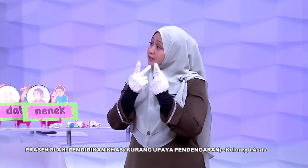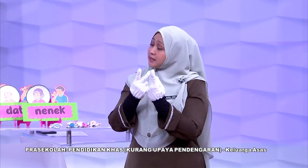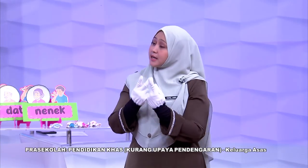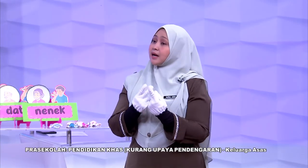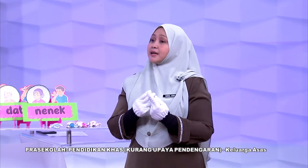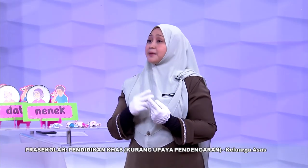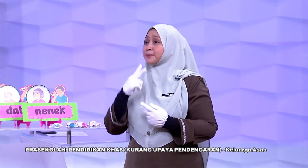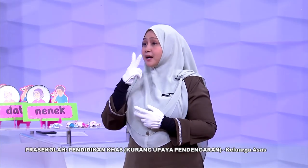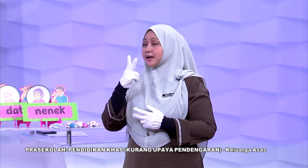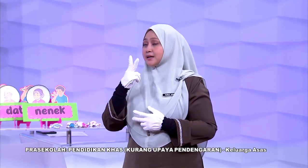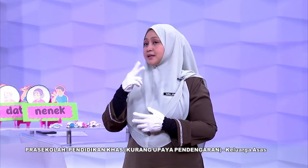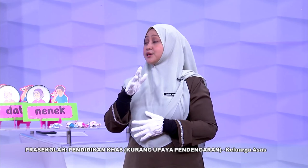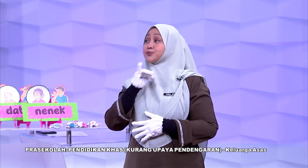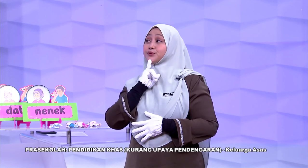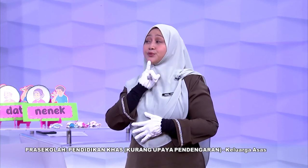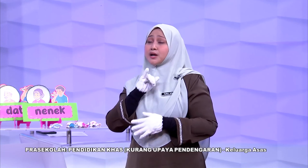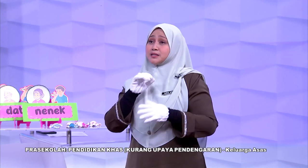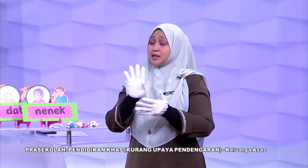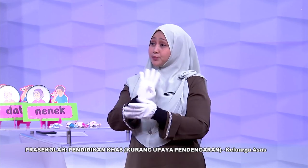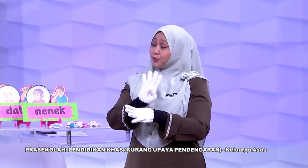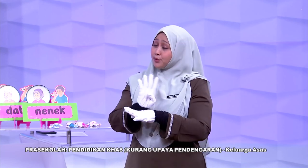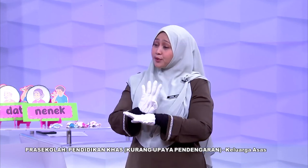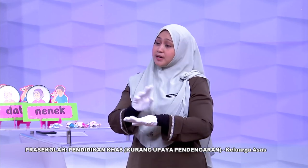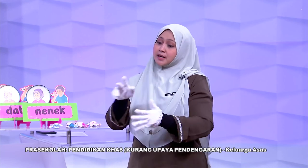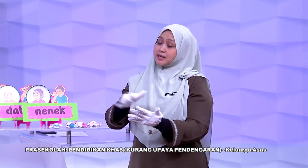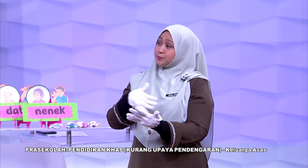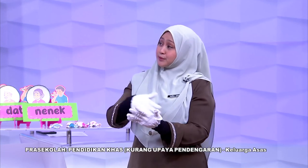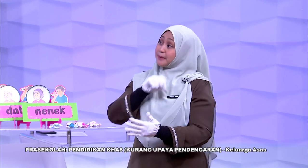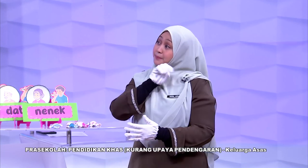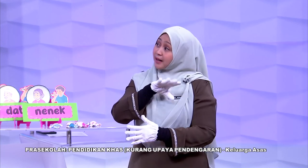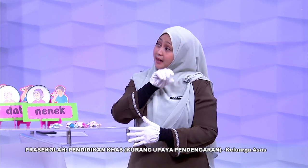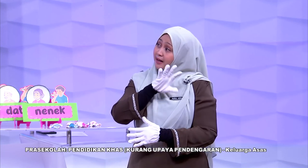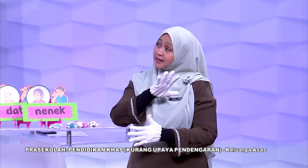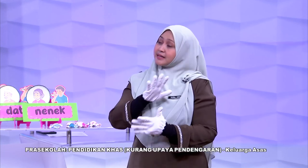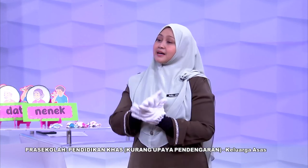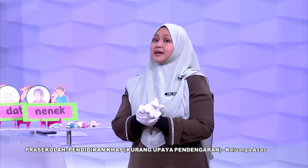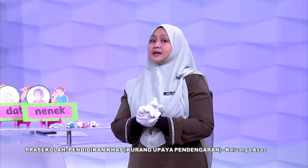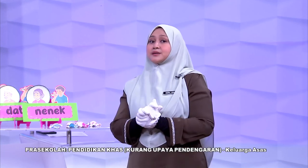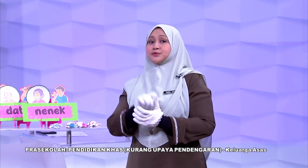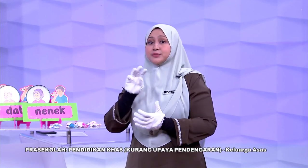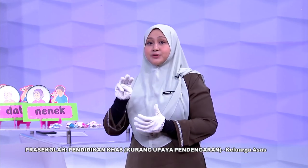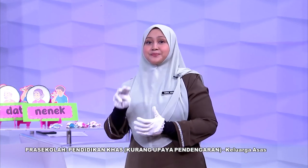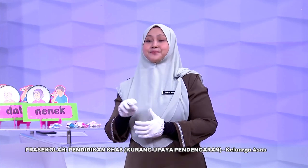sih Pak Ibu sabu-sabu sampah murid-murid